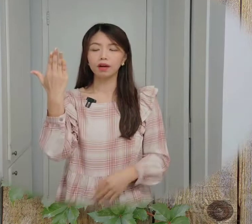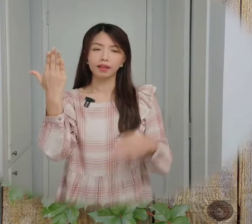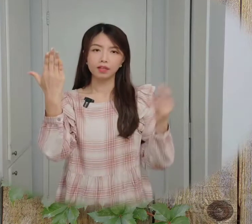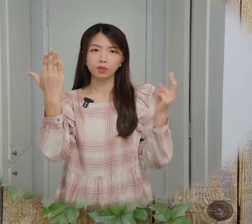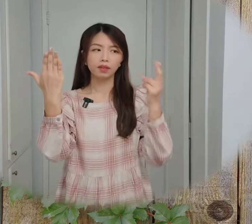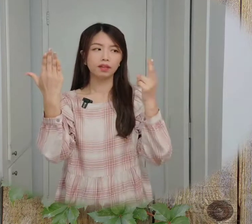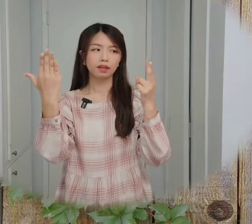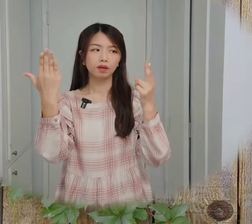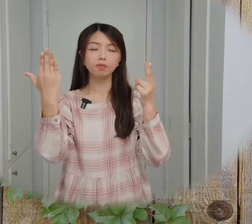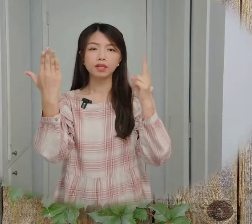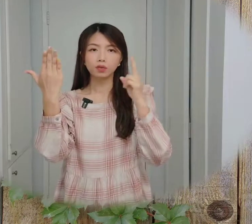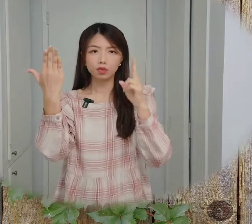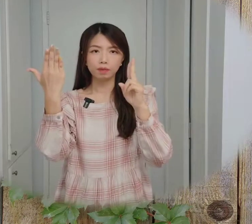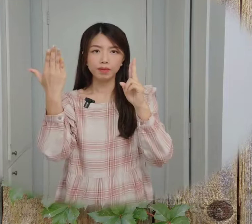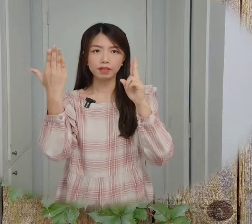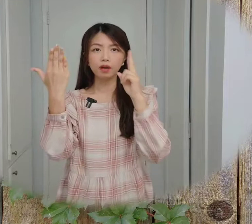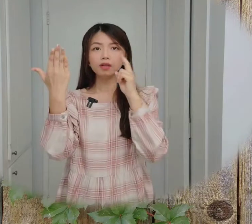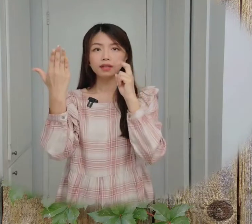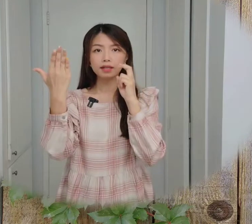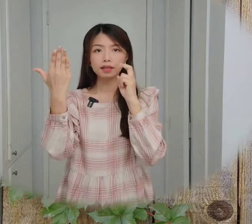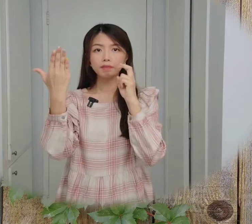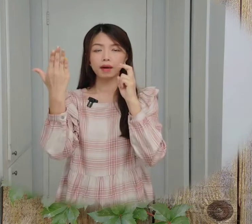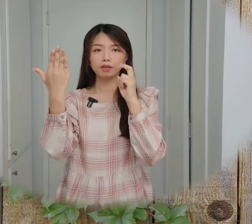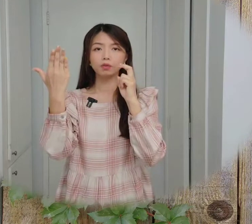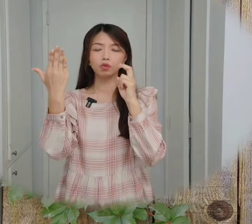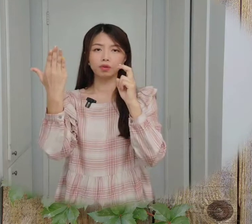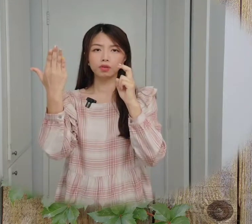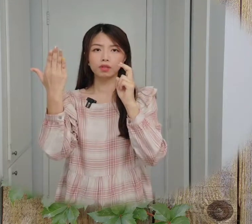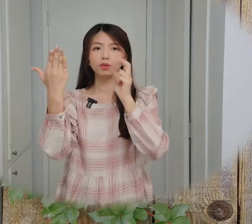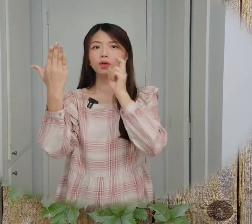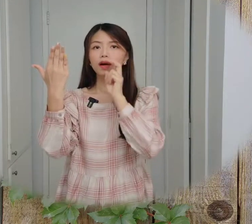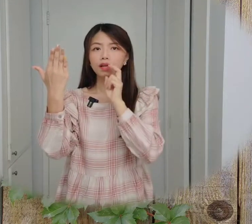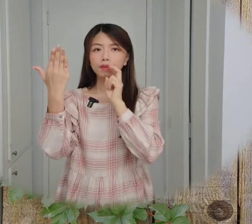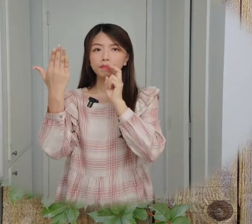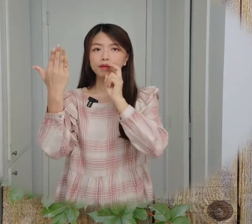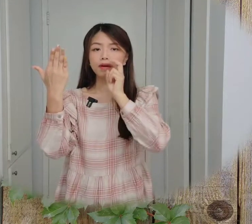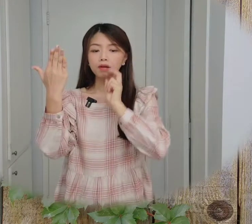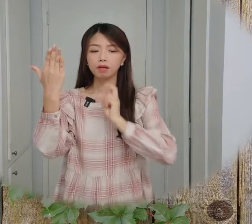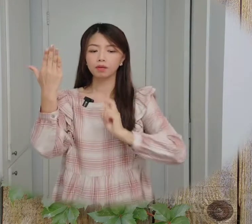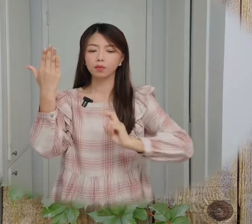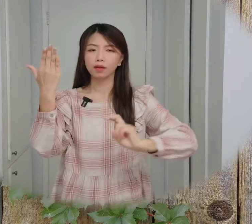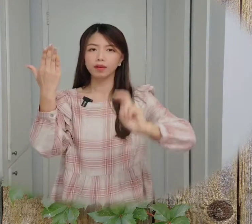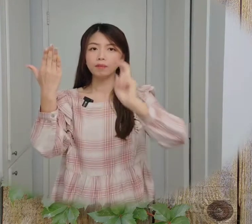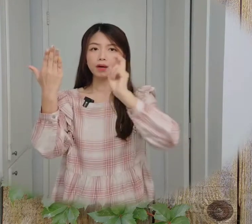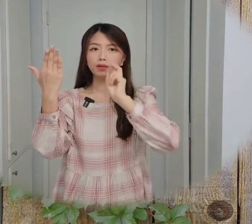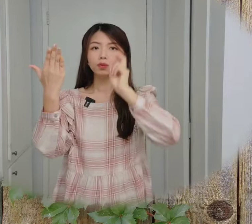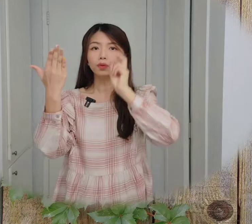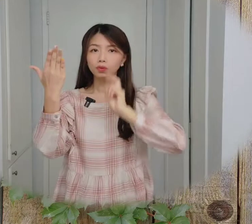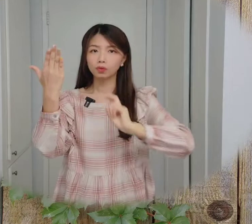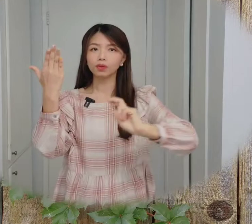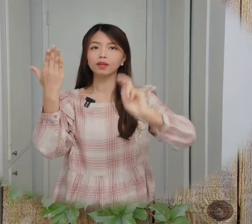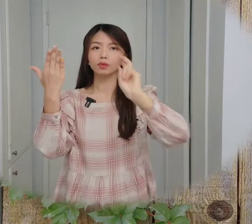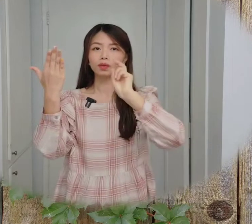생각하시고요. 다른 손은 검지하고 중지만 피셔서 살짝 반 정도 구부려 주시고 입 앞에서 동그라미를